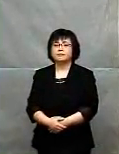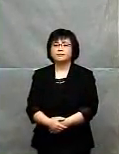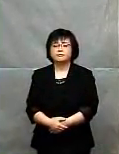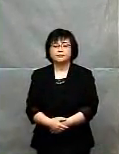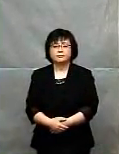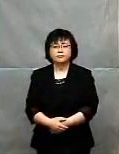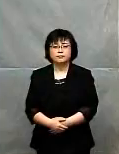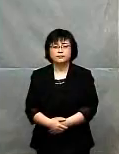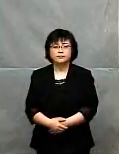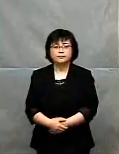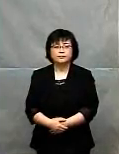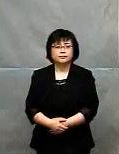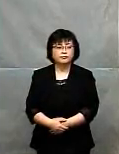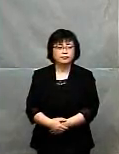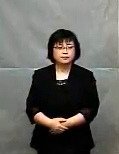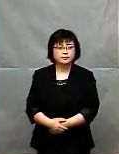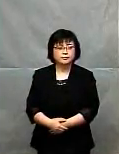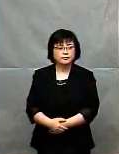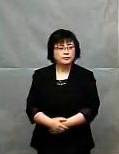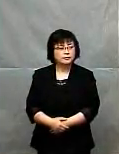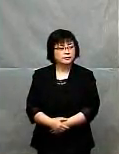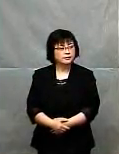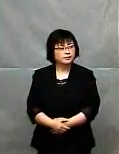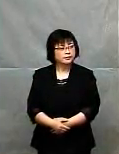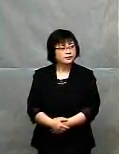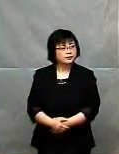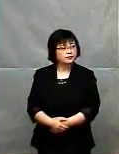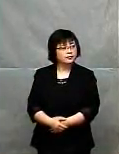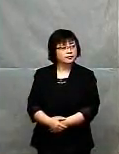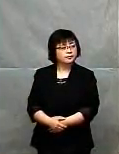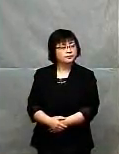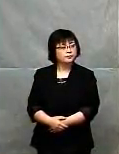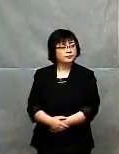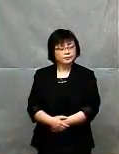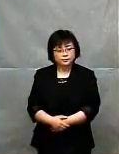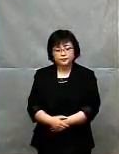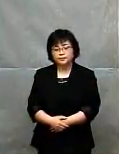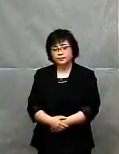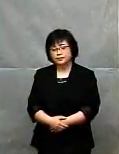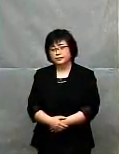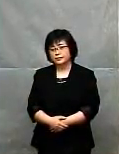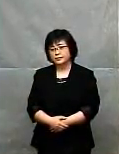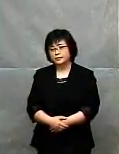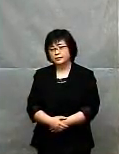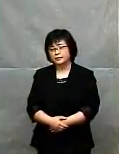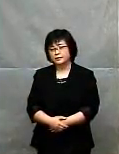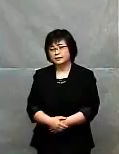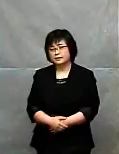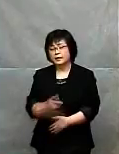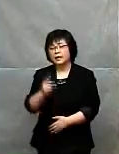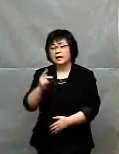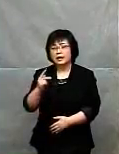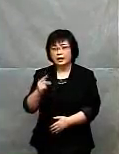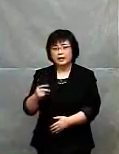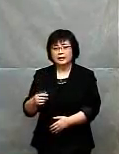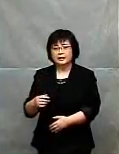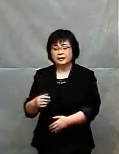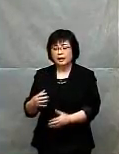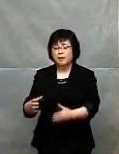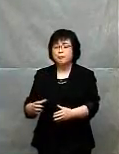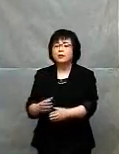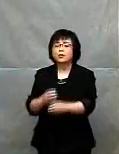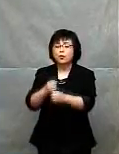まあ、逐一ということではなくですね、はい、 そういう形で会議の概況を取りまとめいたしま